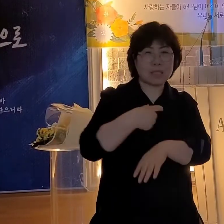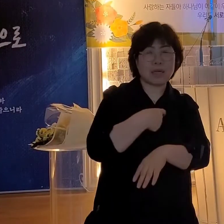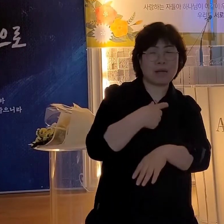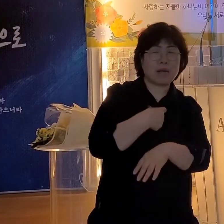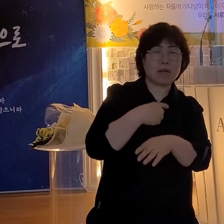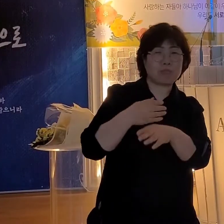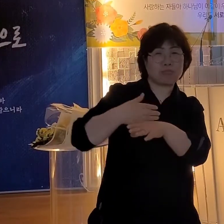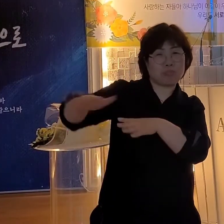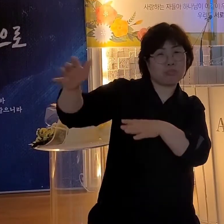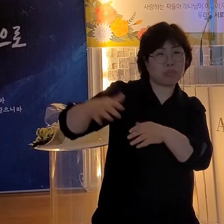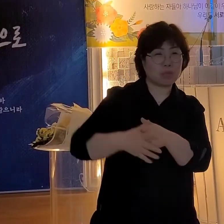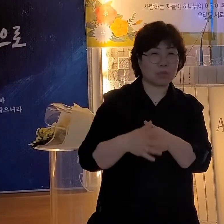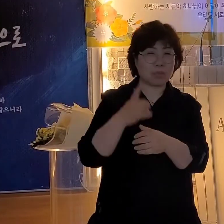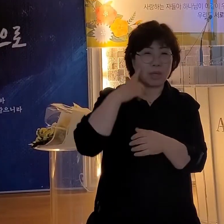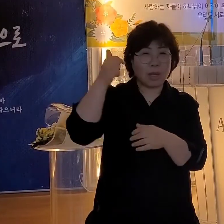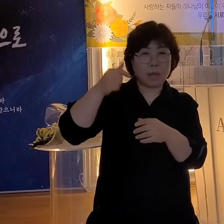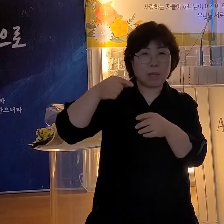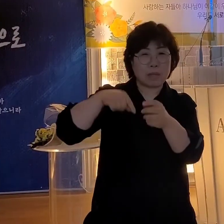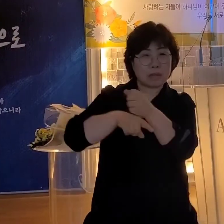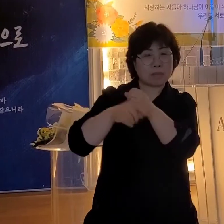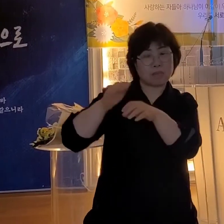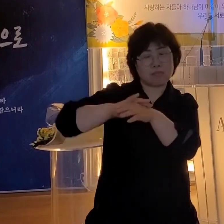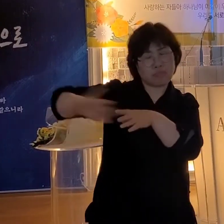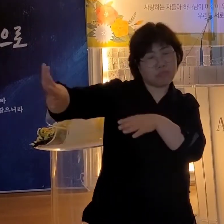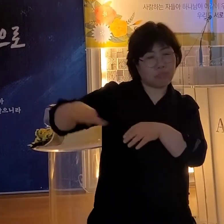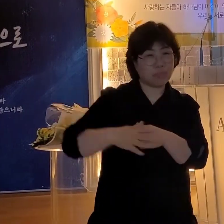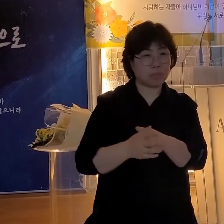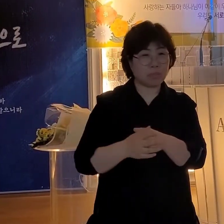안 먹어. 고기만두인데?